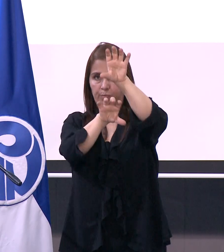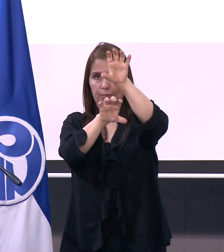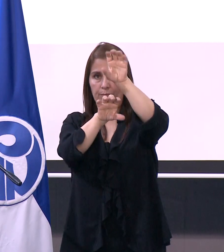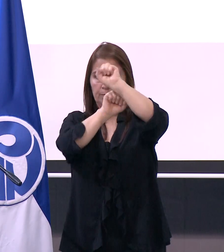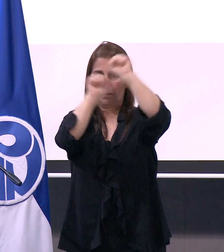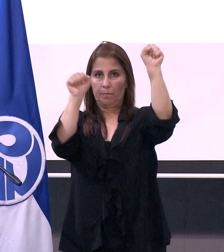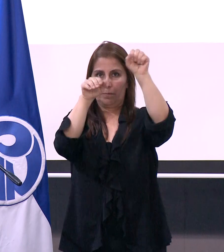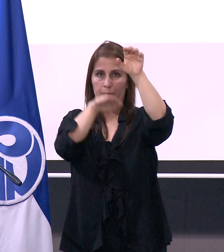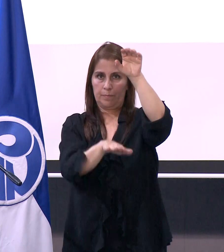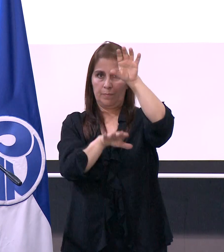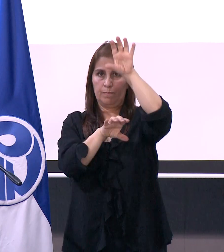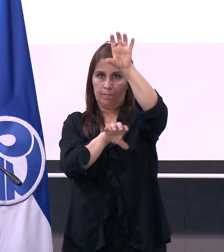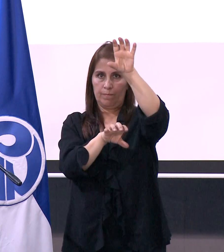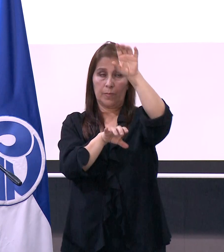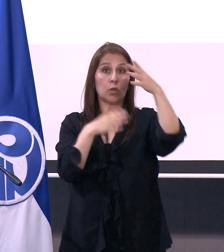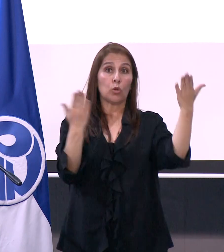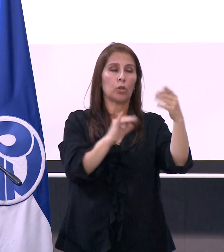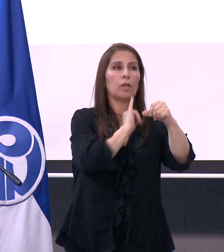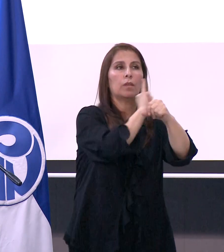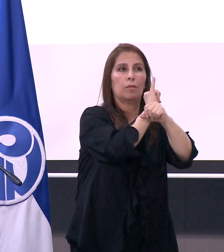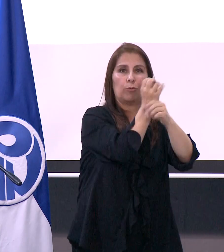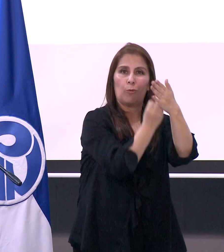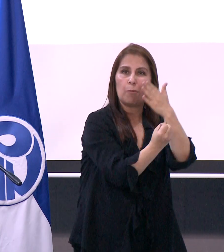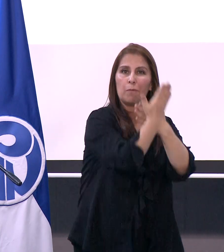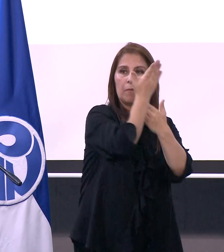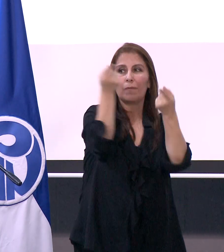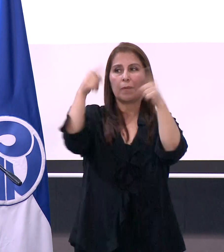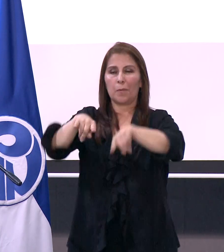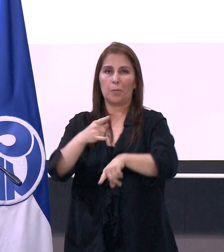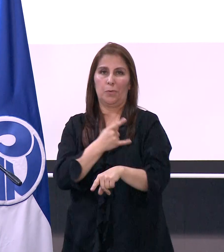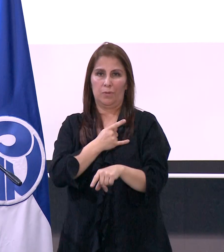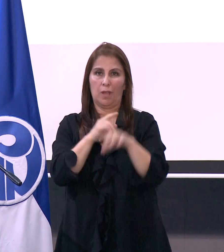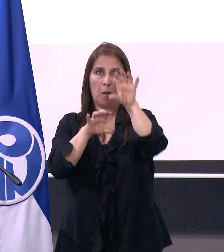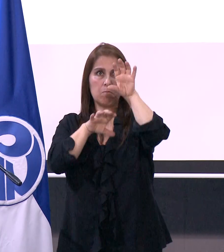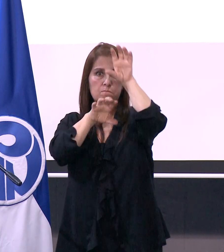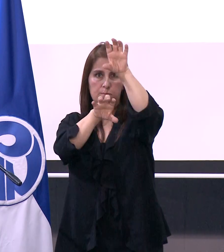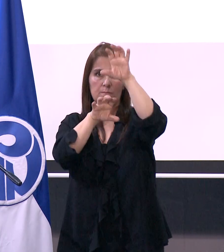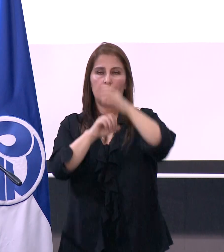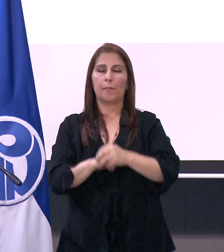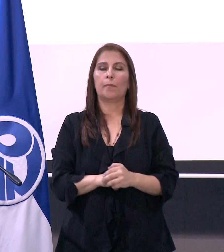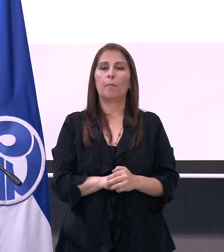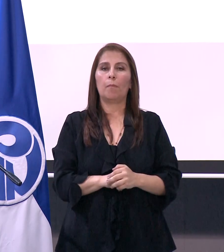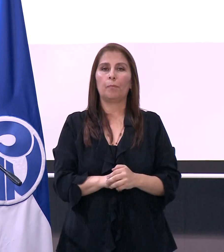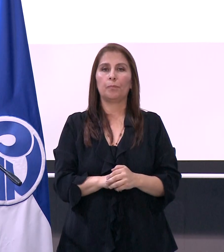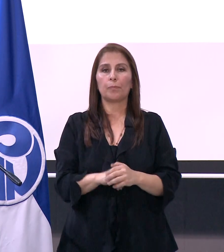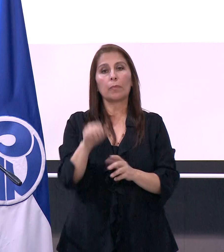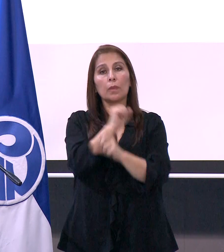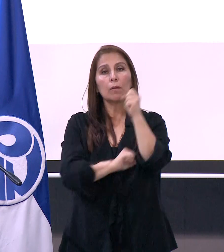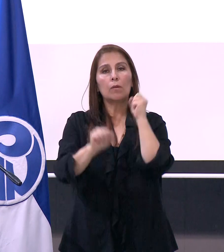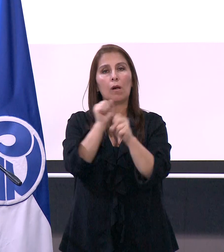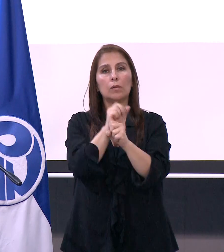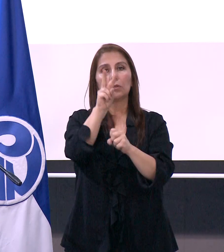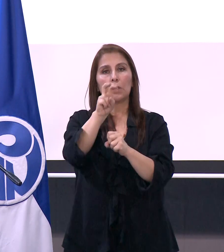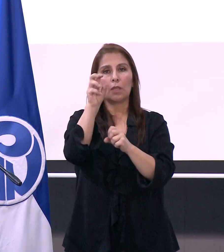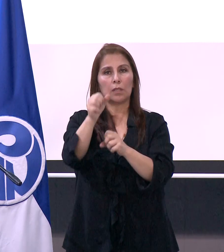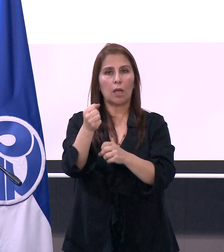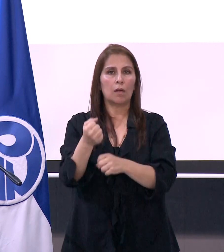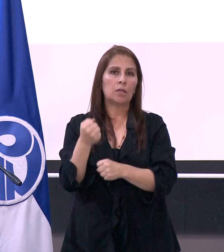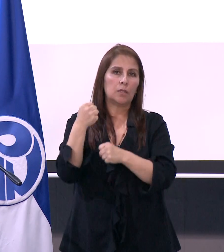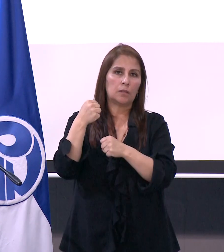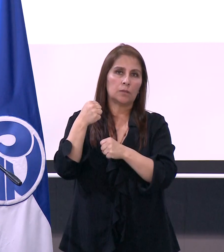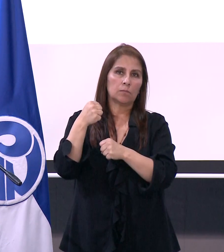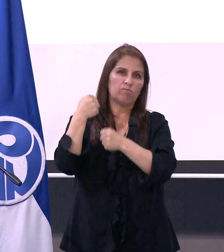como en la universidad pedagógica nacional los años 70 estuvieron atravesados por las protestas estudiantiles